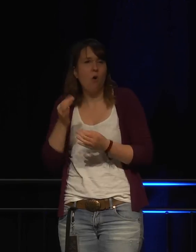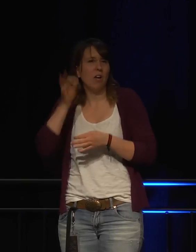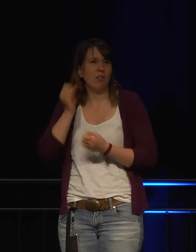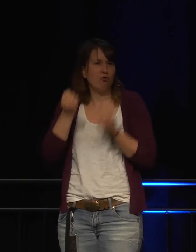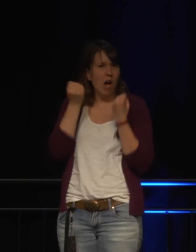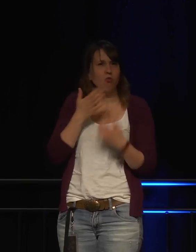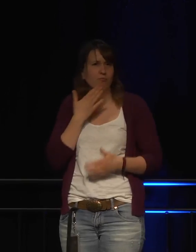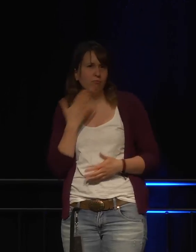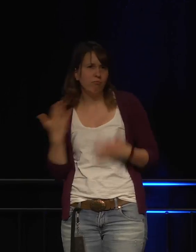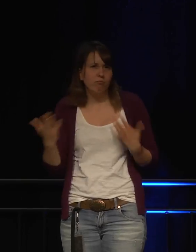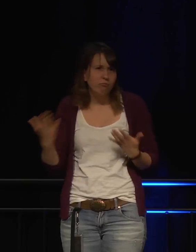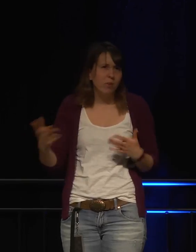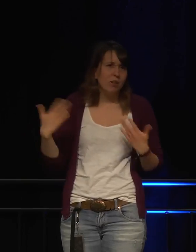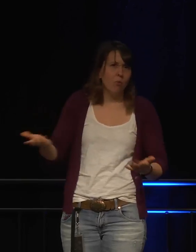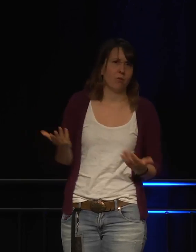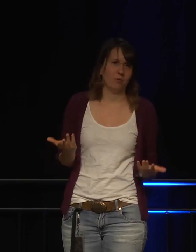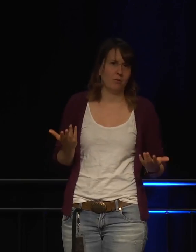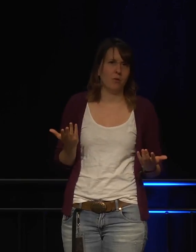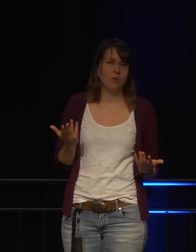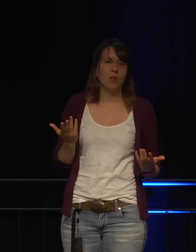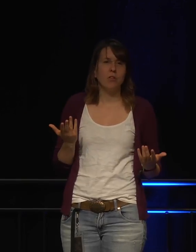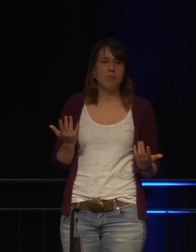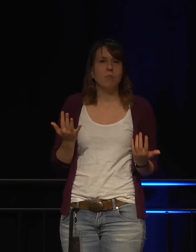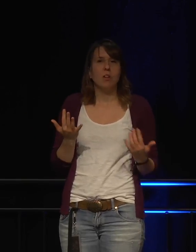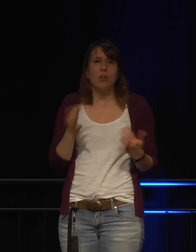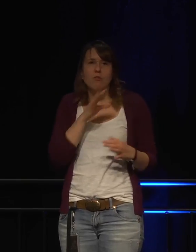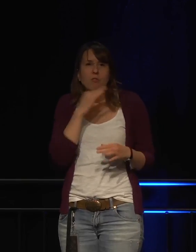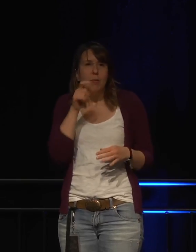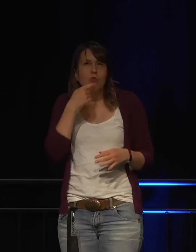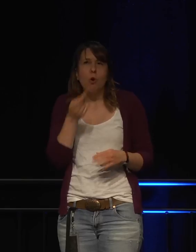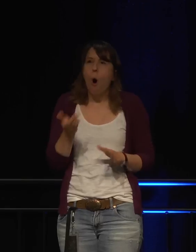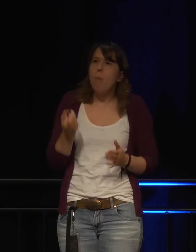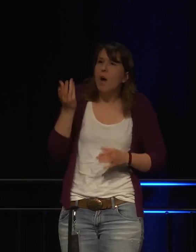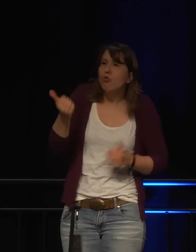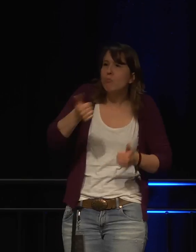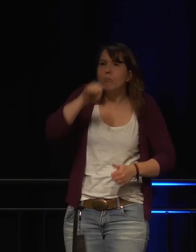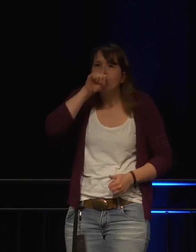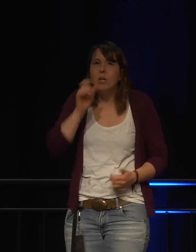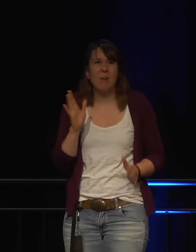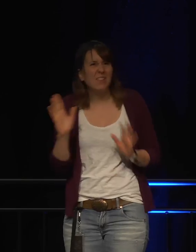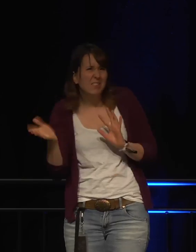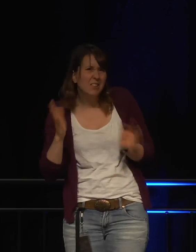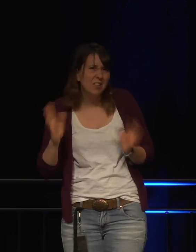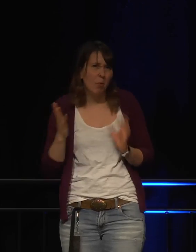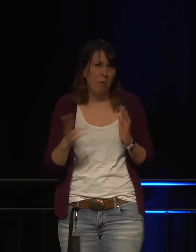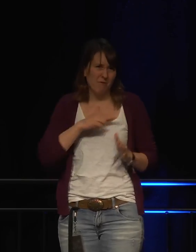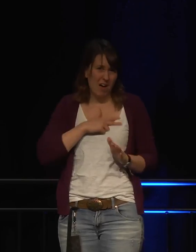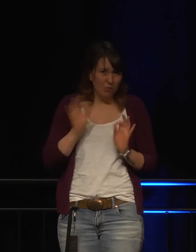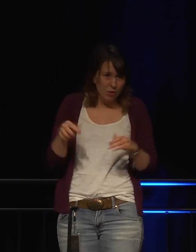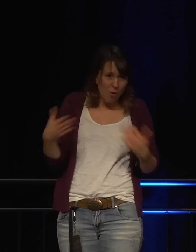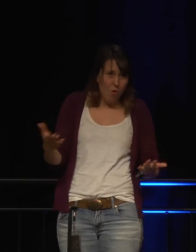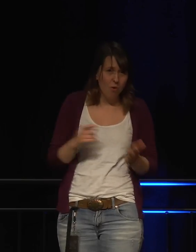cómodo para algunas personas, pero tiene muchos peligros. Porque nunca sabes si los datos son